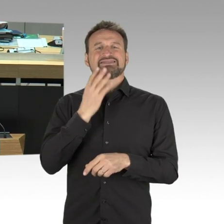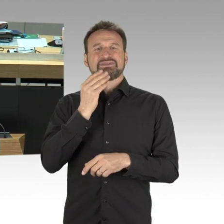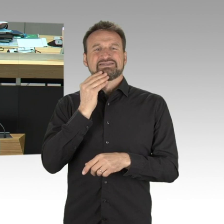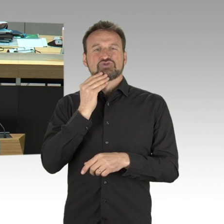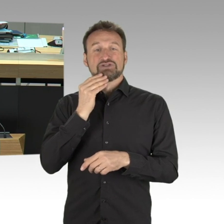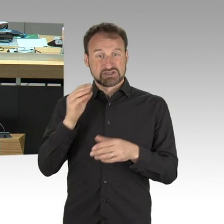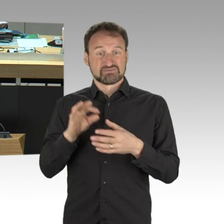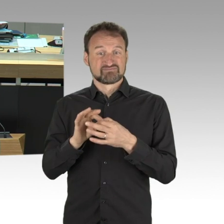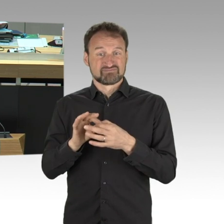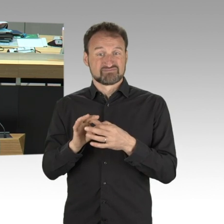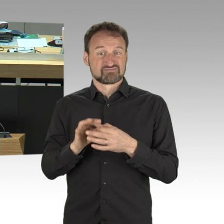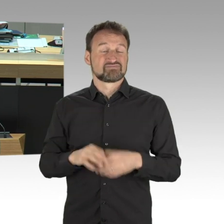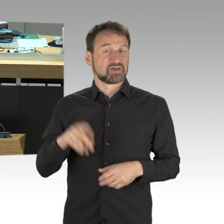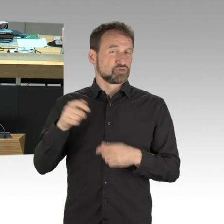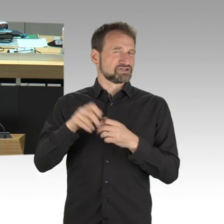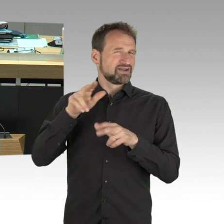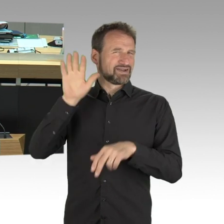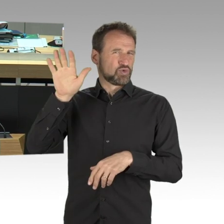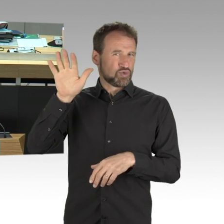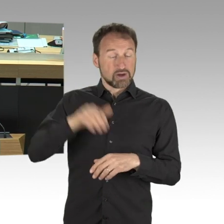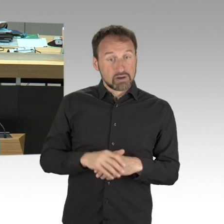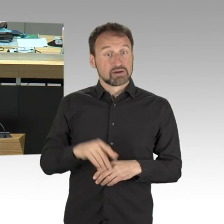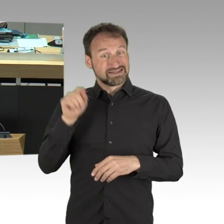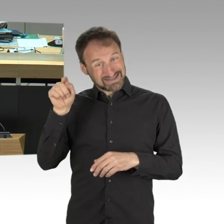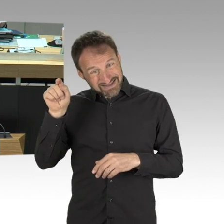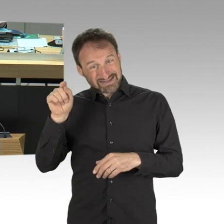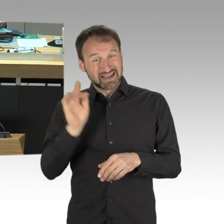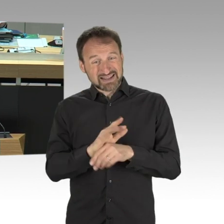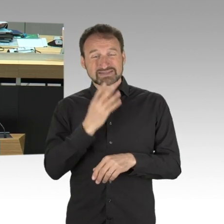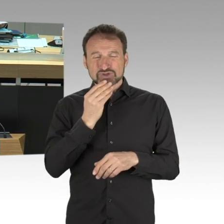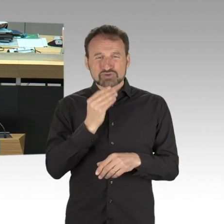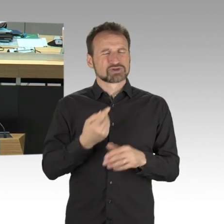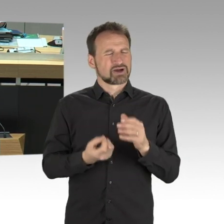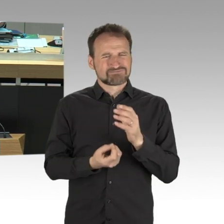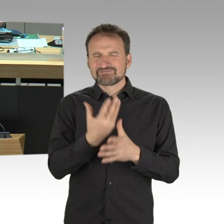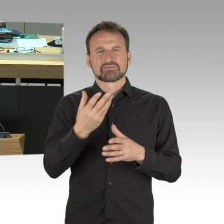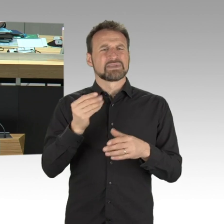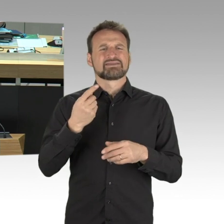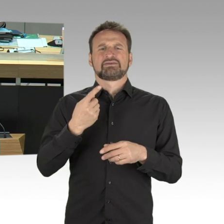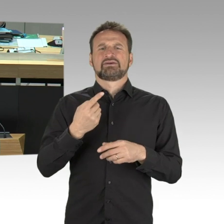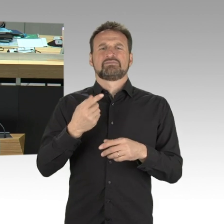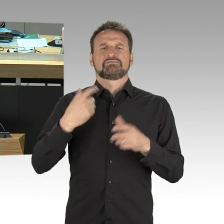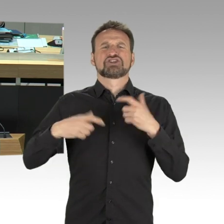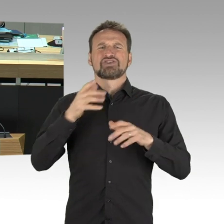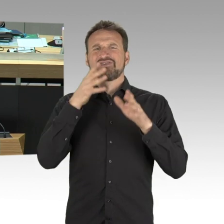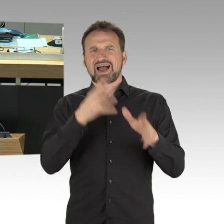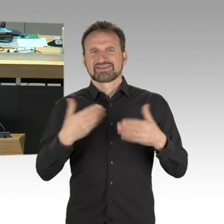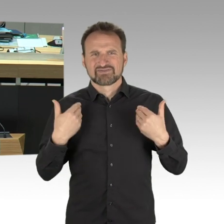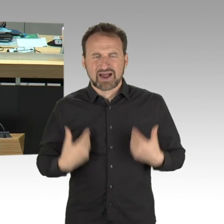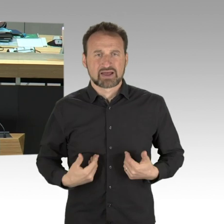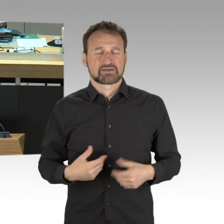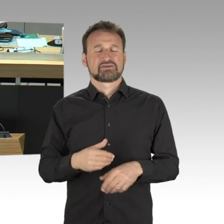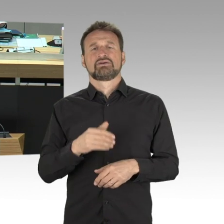einher mit einem Bündel von menschenverachtenden Haltungen. Von Rassismus über Sexismus, Homo- und Transfeindlichkeit bis hin